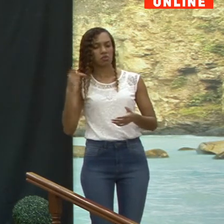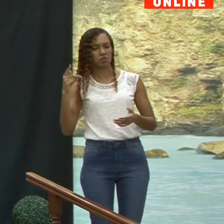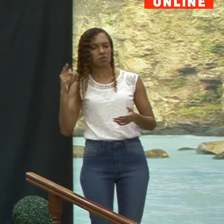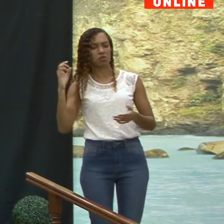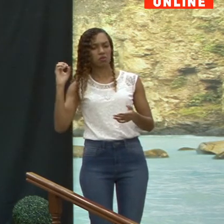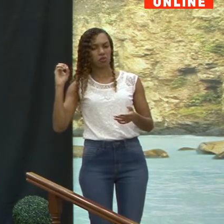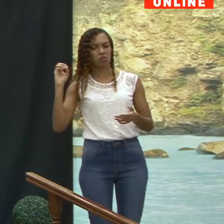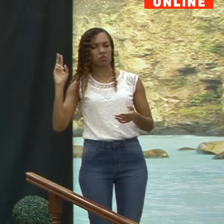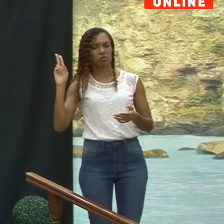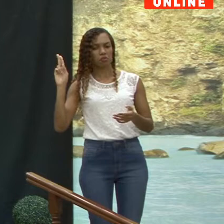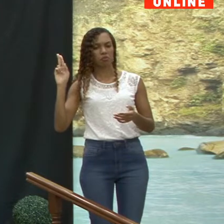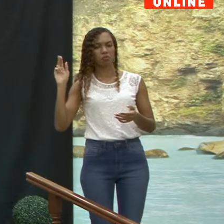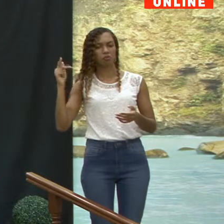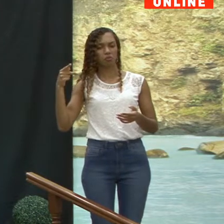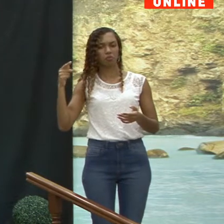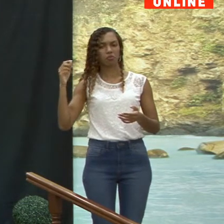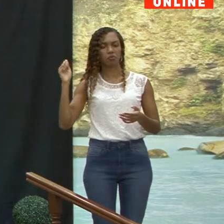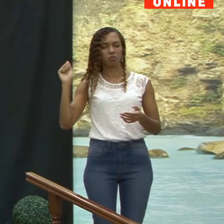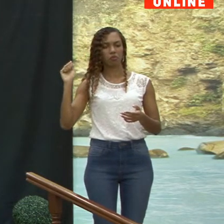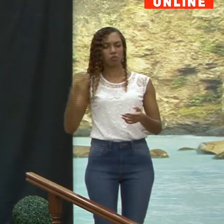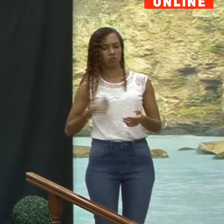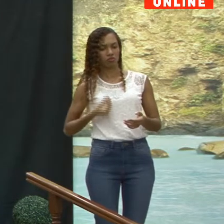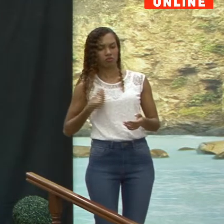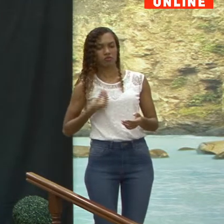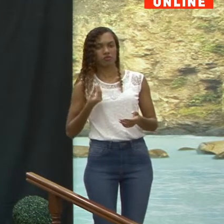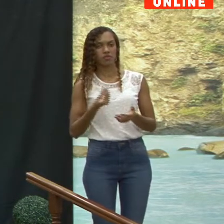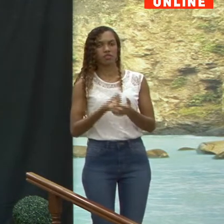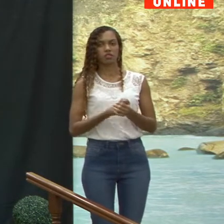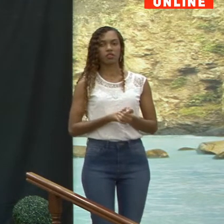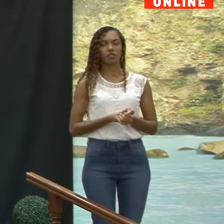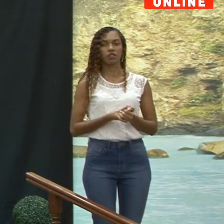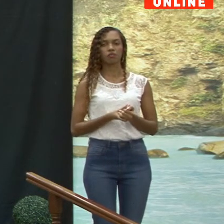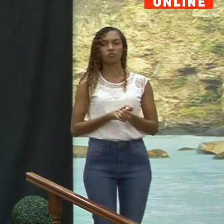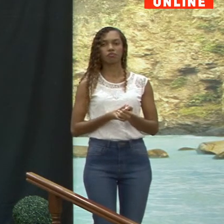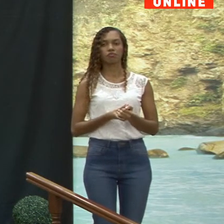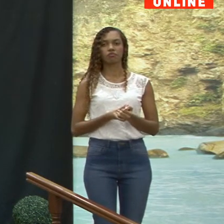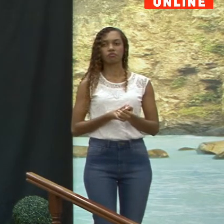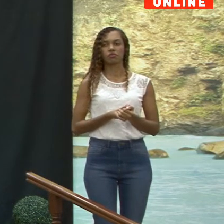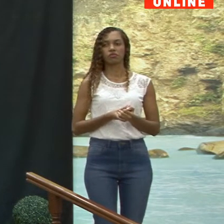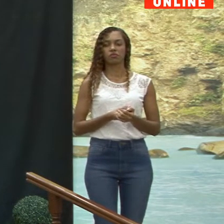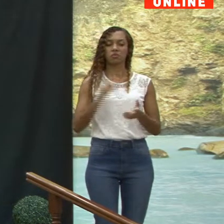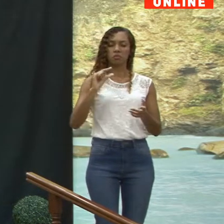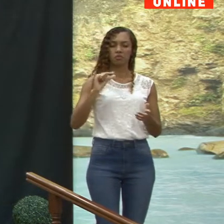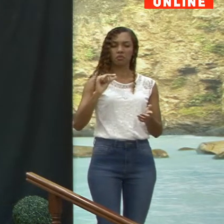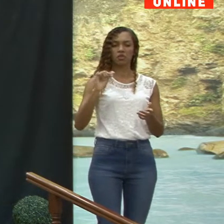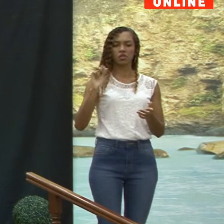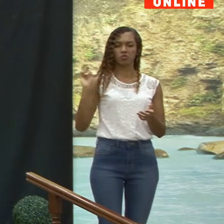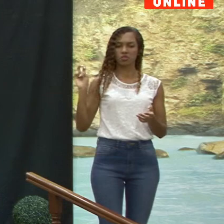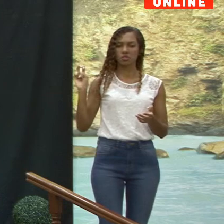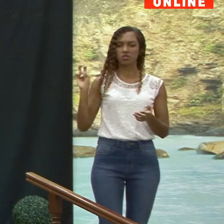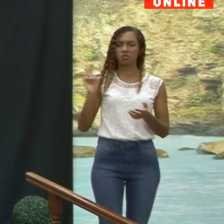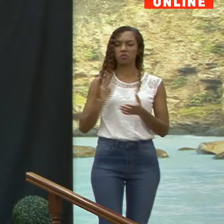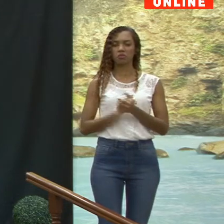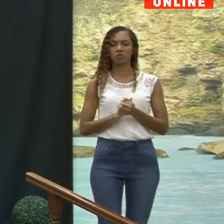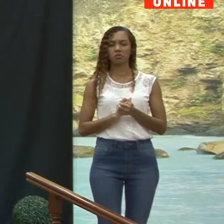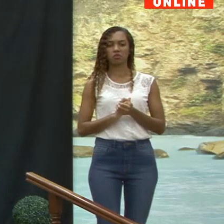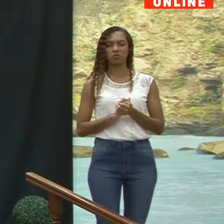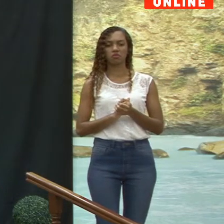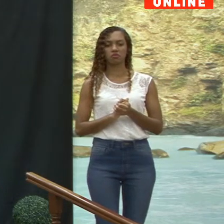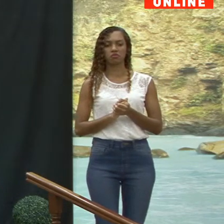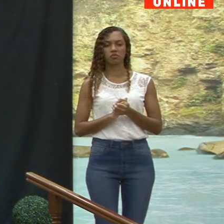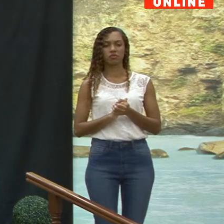tiver 50 e fala: Senhor, e no caso de menos 5, tiver só 45, por amor de 45, vou